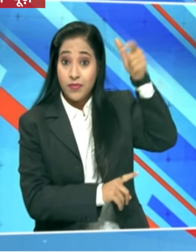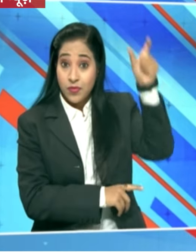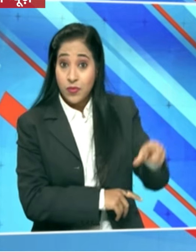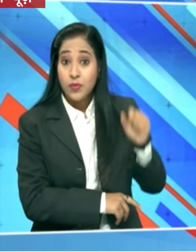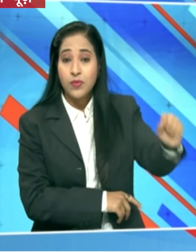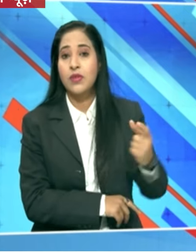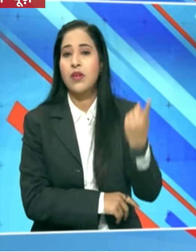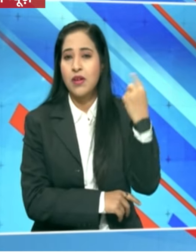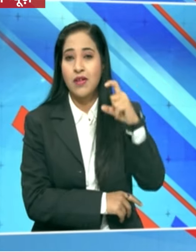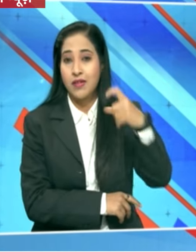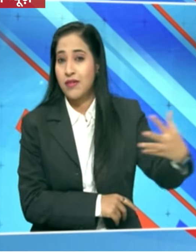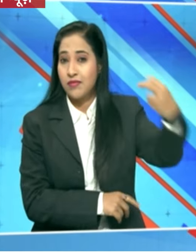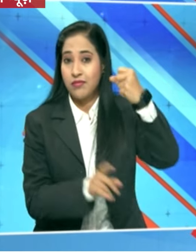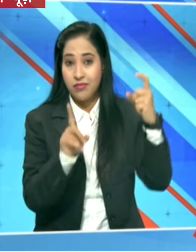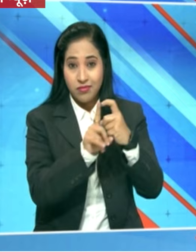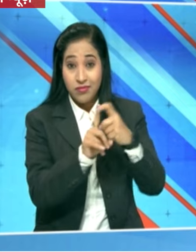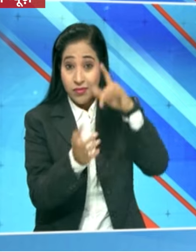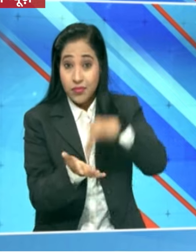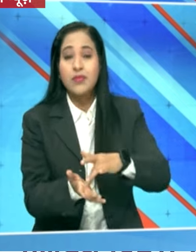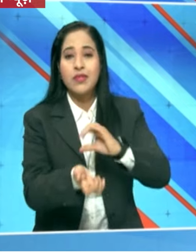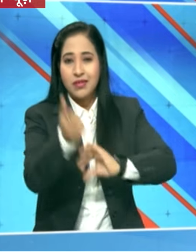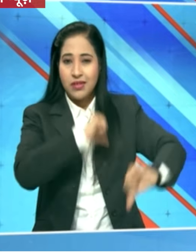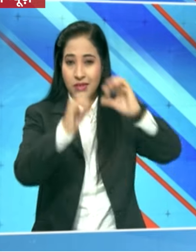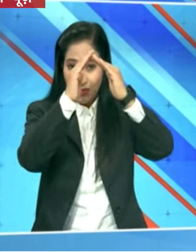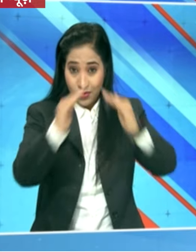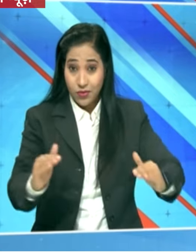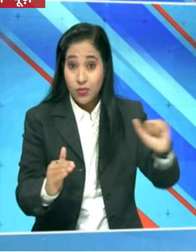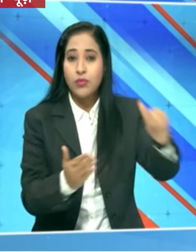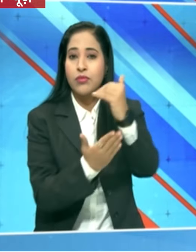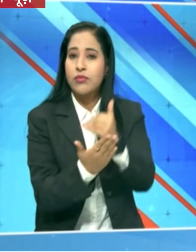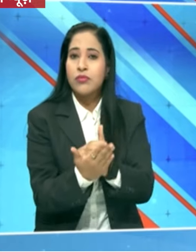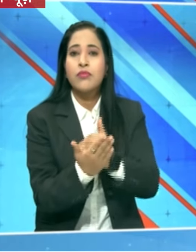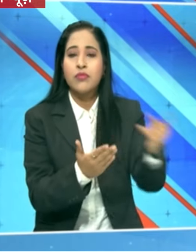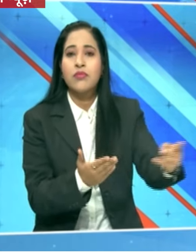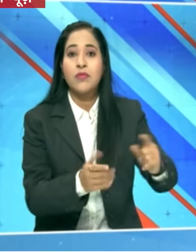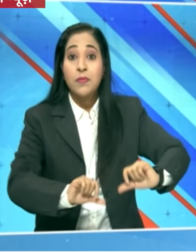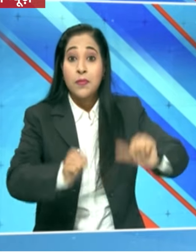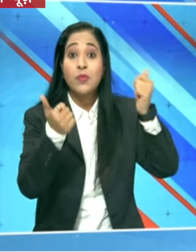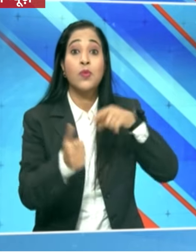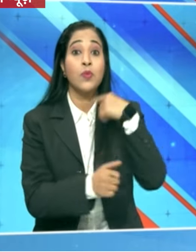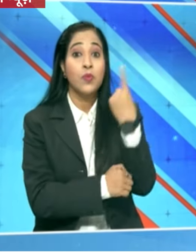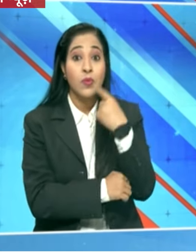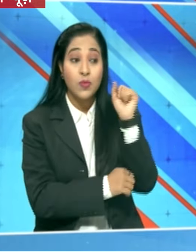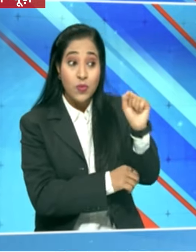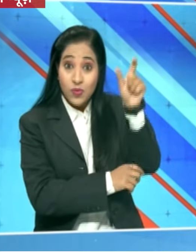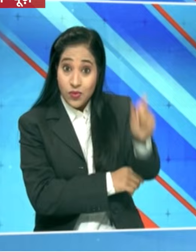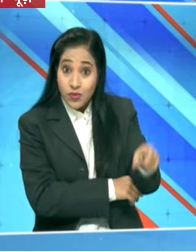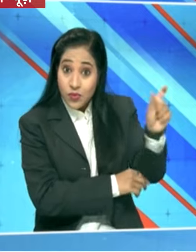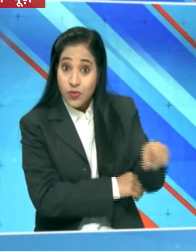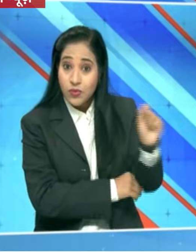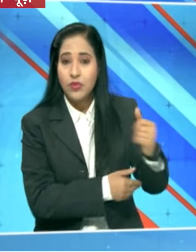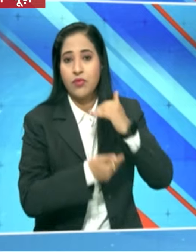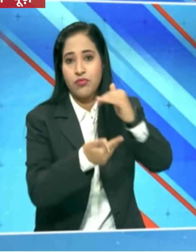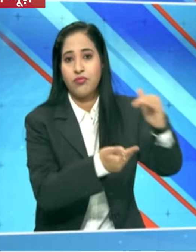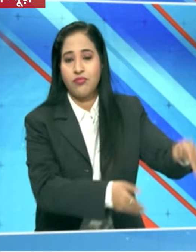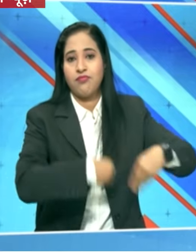ने कल राजधानी दिल्ली के विज्ञान भवन में आयोजित एक कार्यक्रम में इन विजेताओं को पुरस्कार